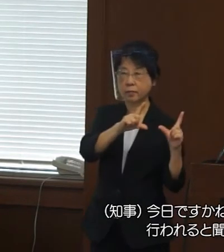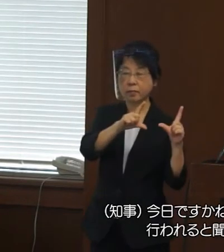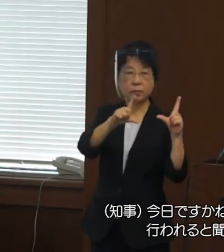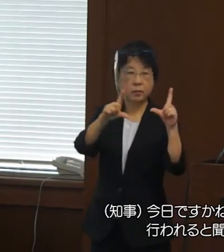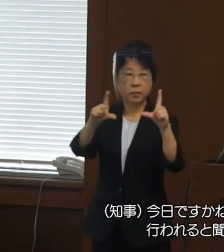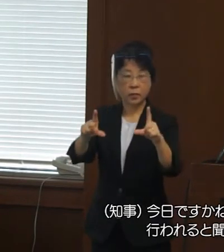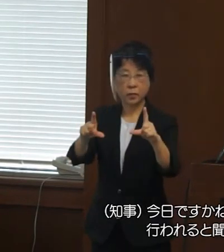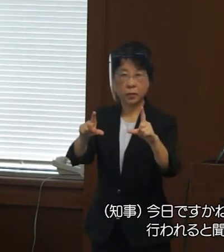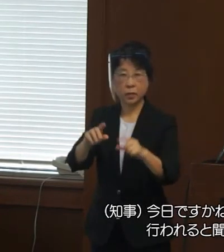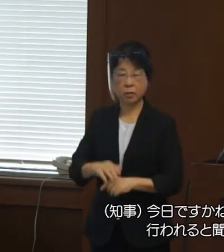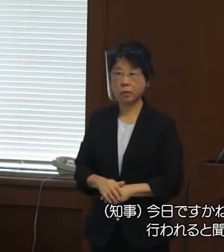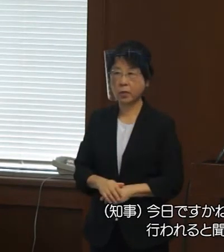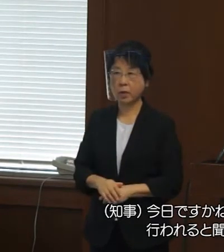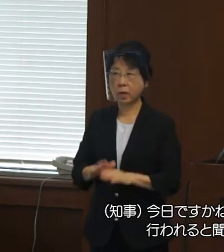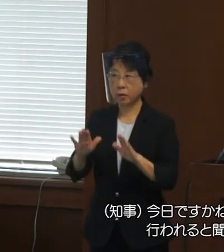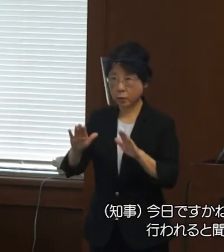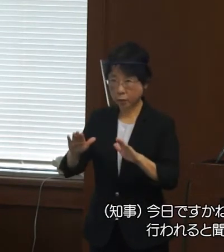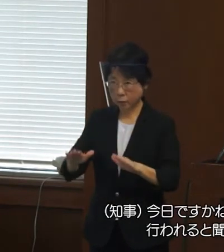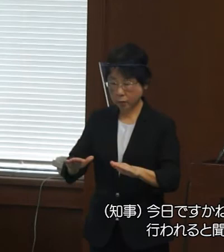今日ですかね、